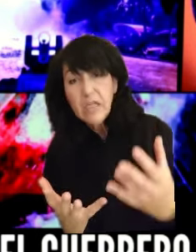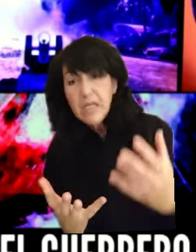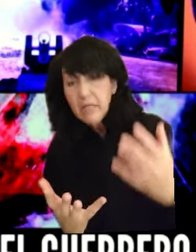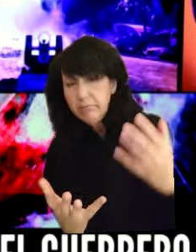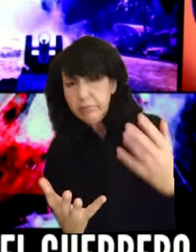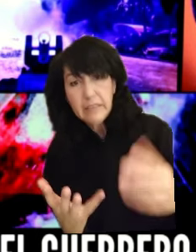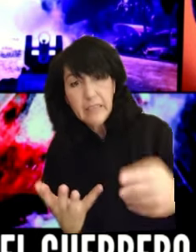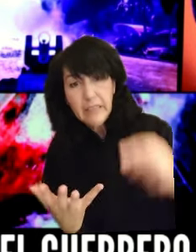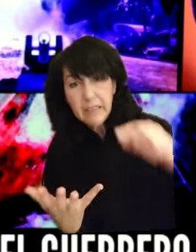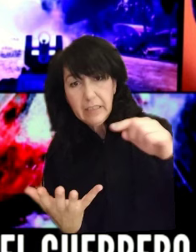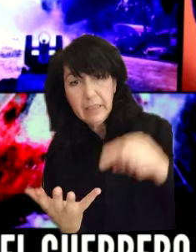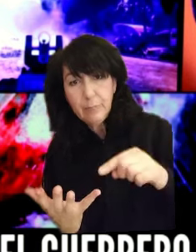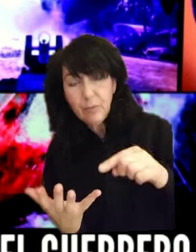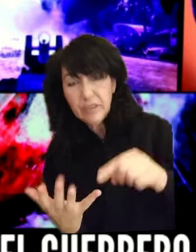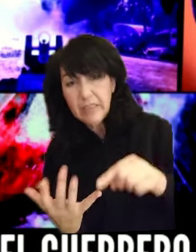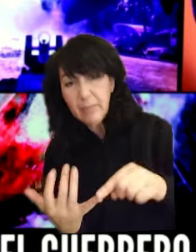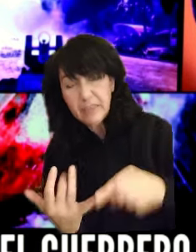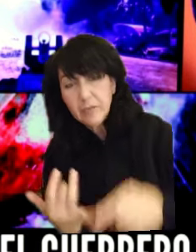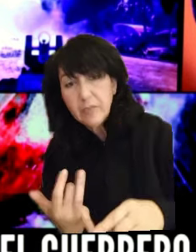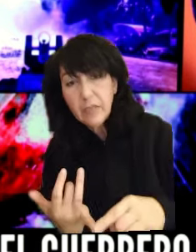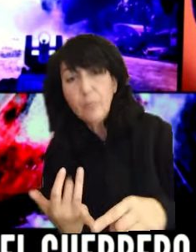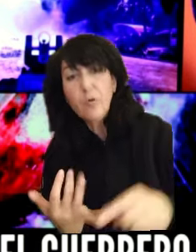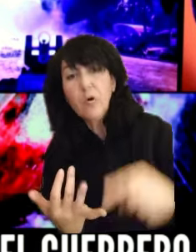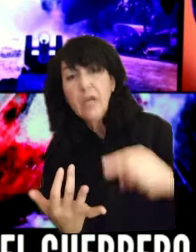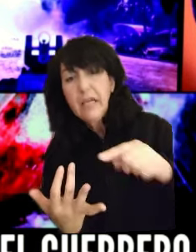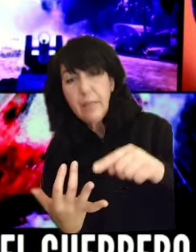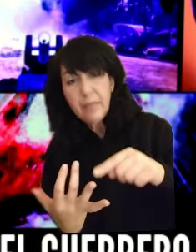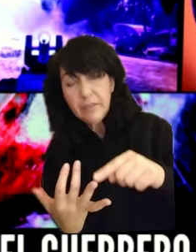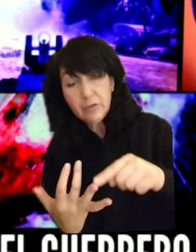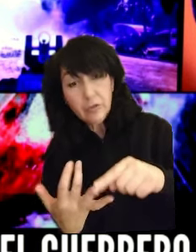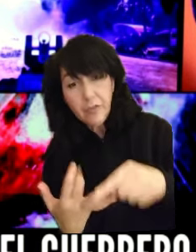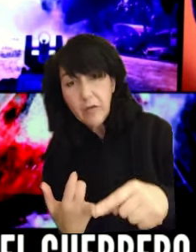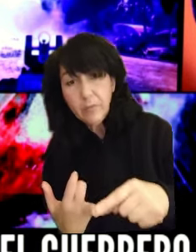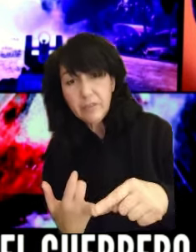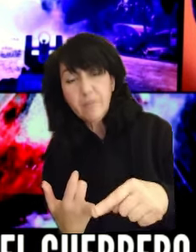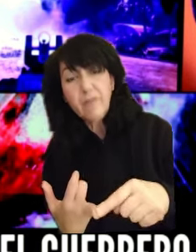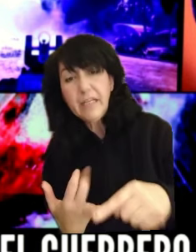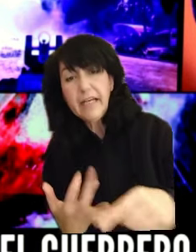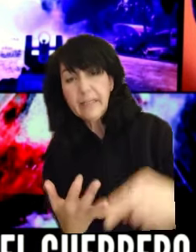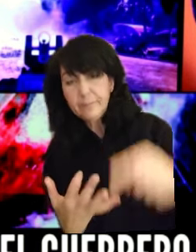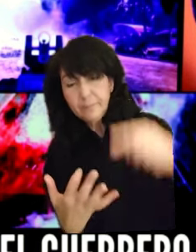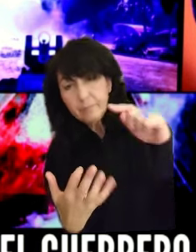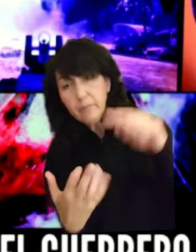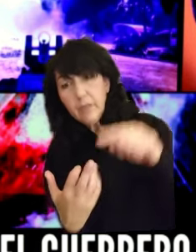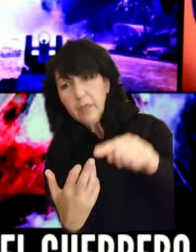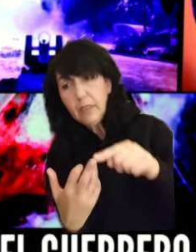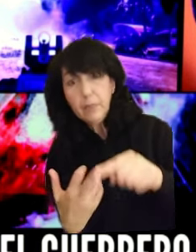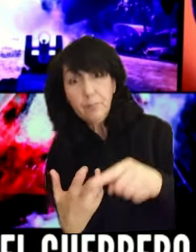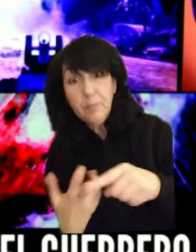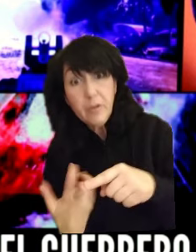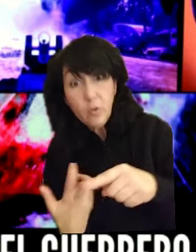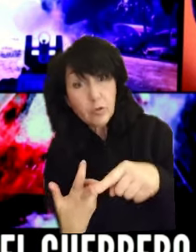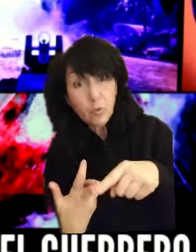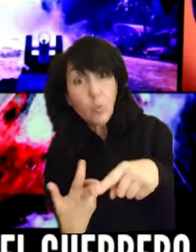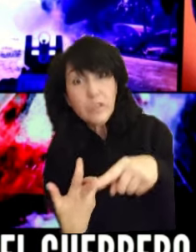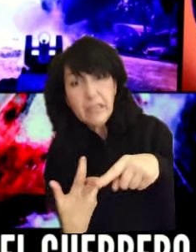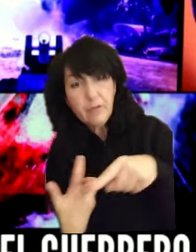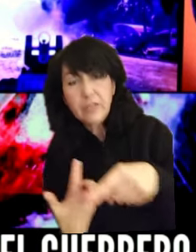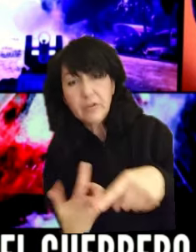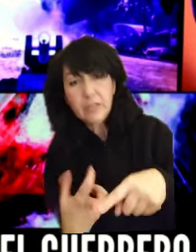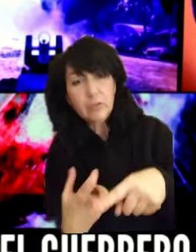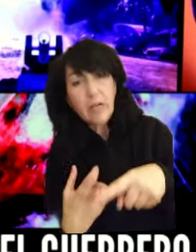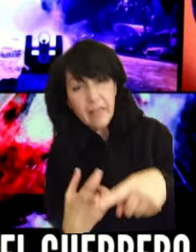siglo entre Eh pues la presión de grupo La presión social o presión familiar eh videojuegos